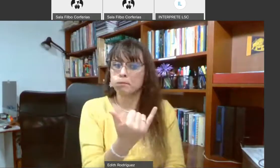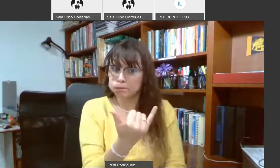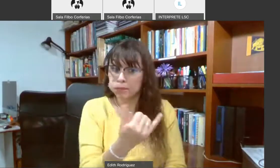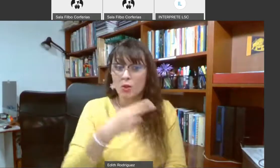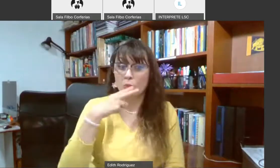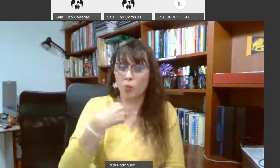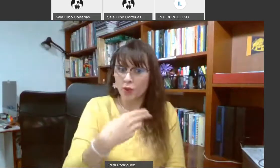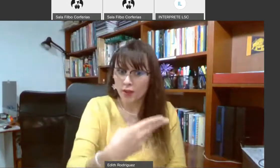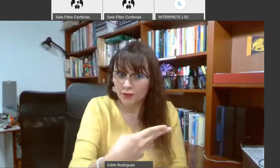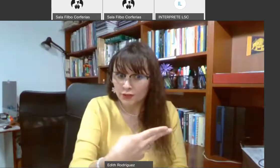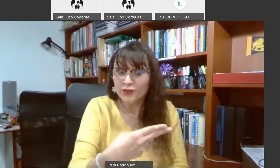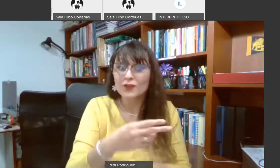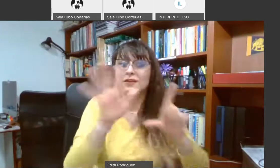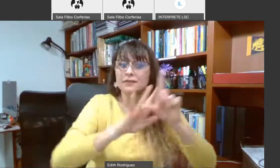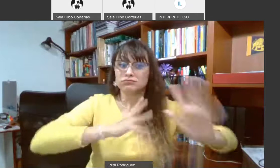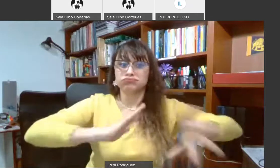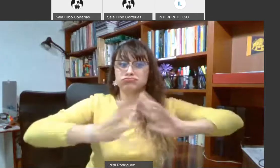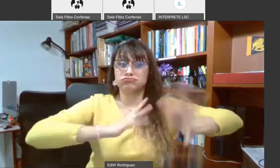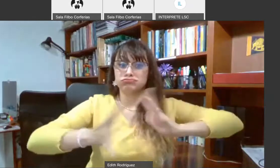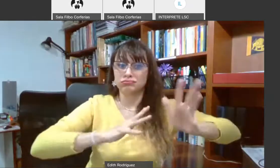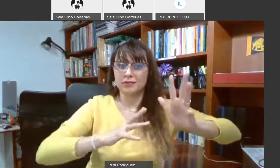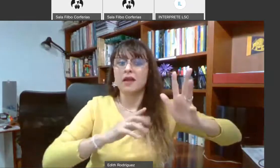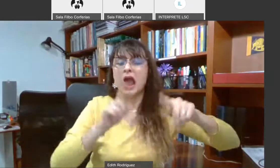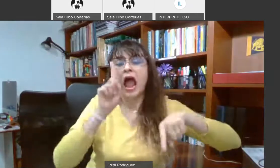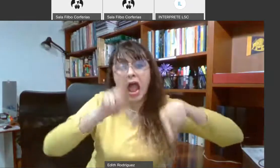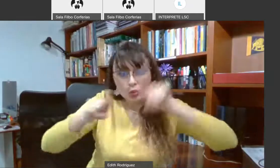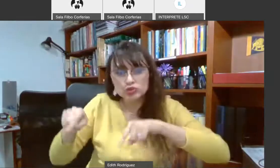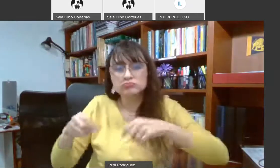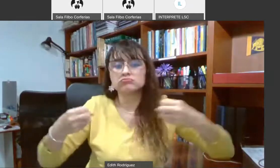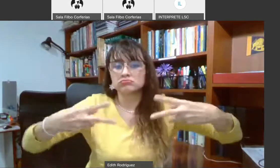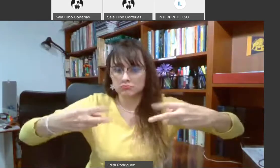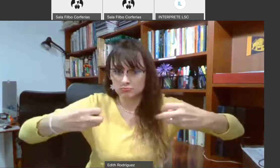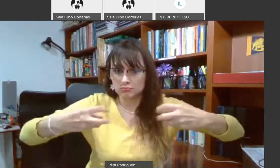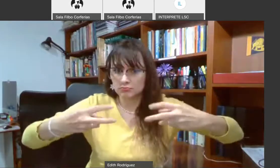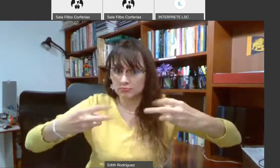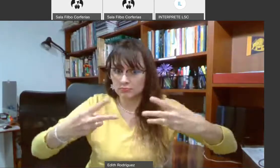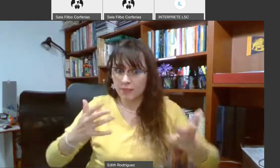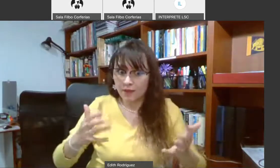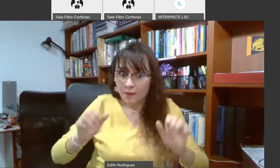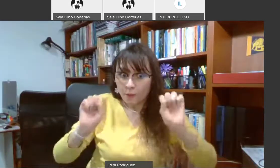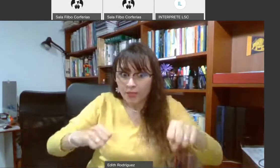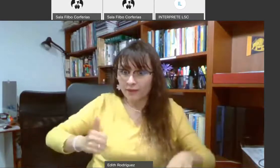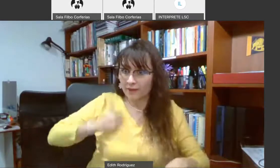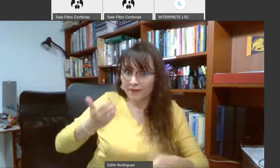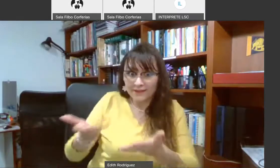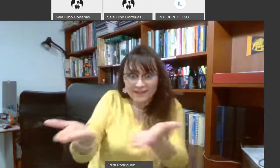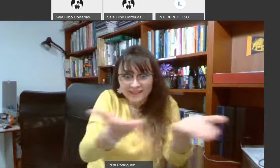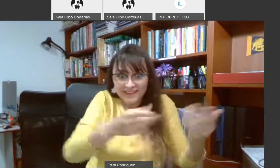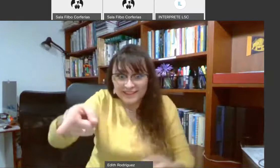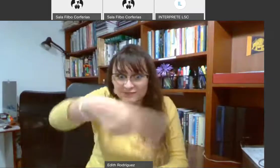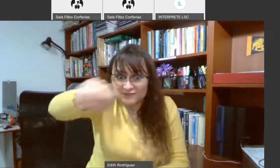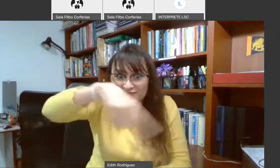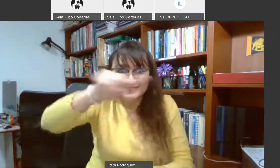Con educación de calidad, con videos que tenemos en cuentos de lengua de señas y también en